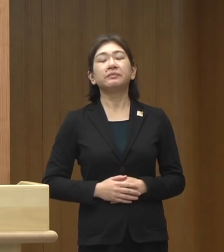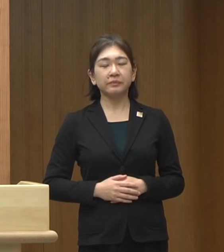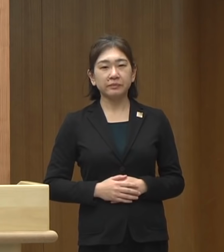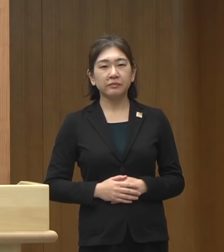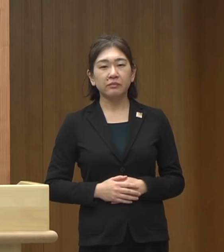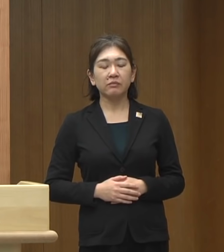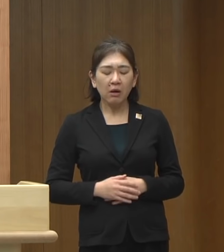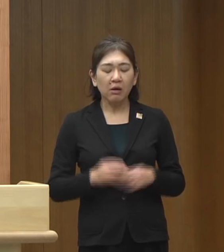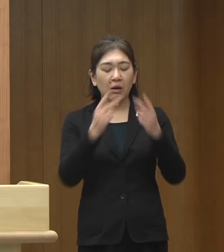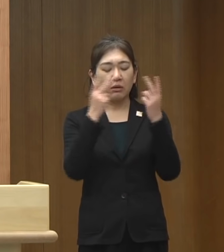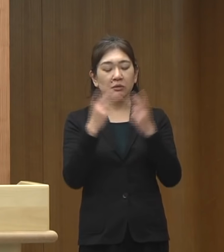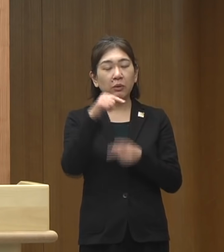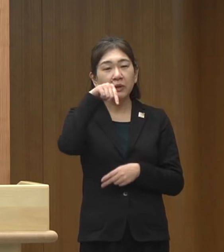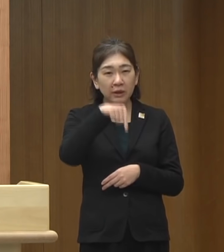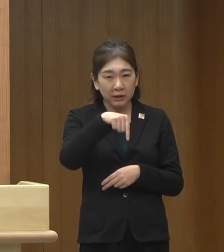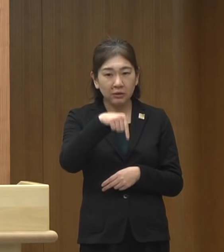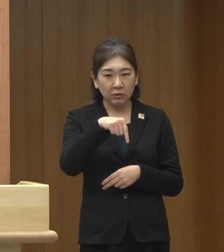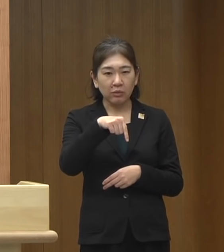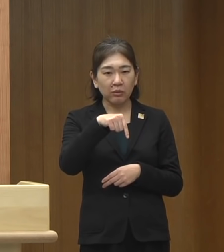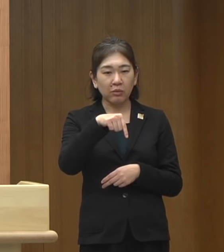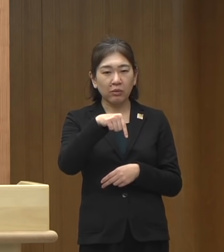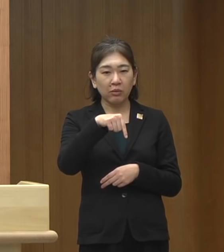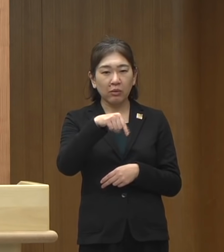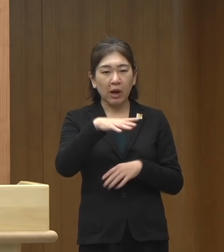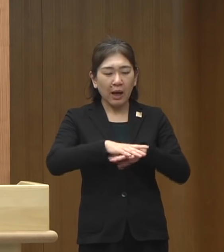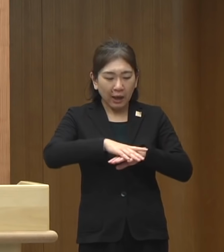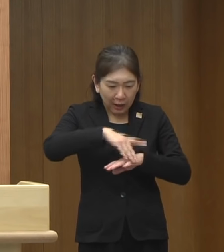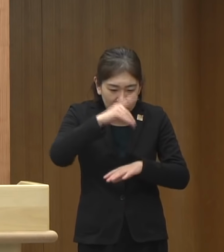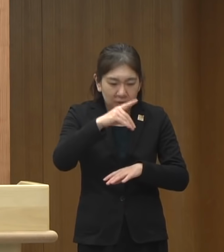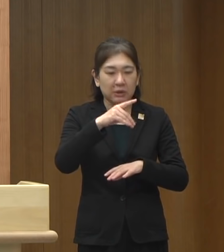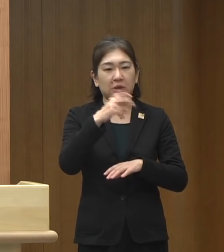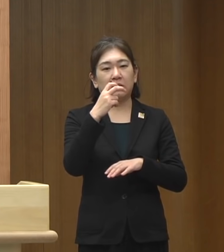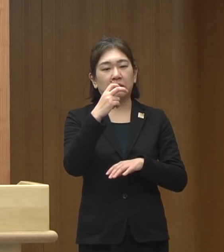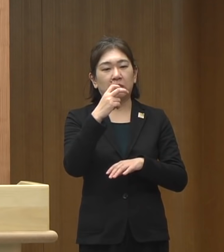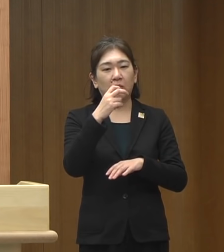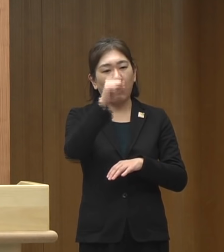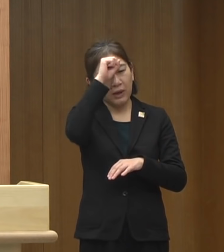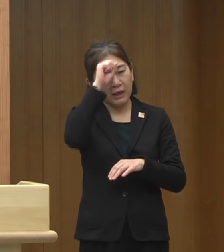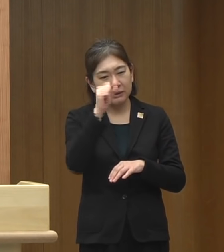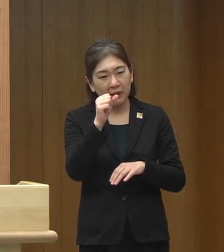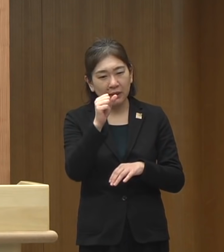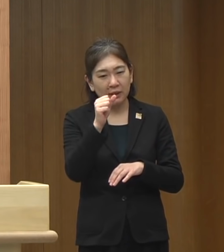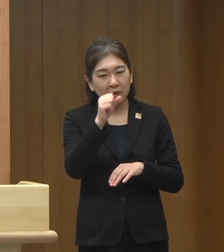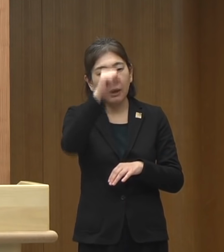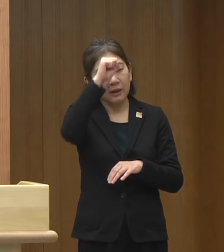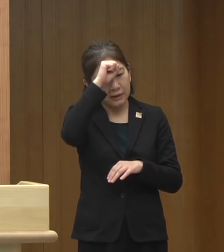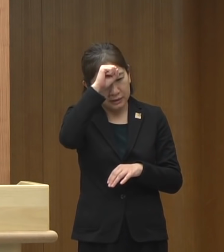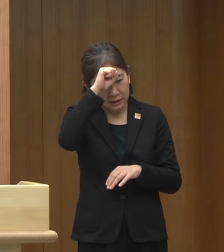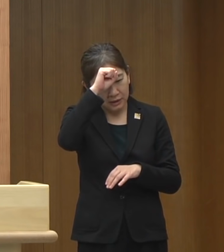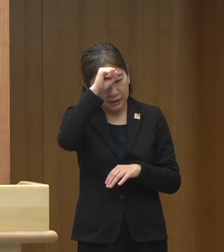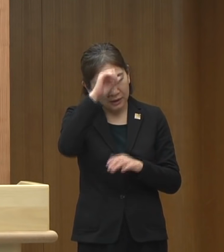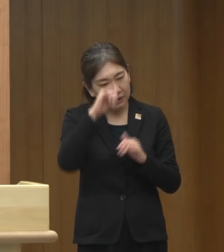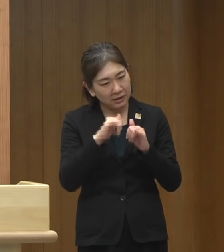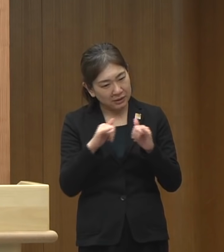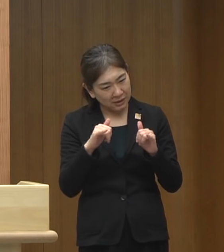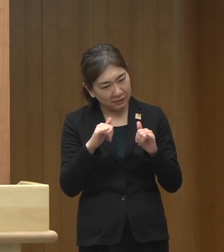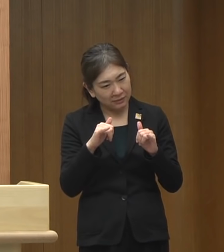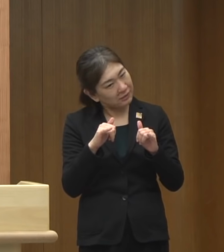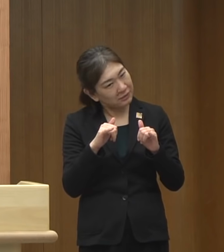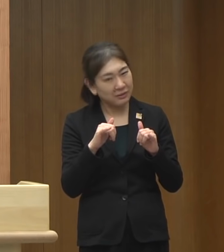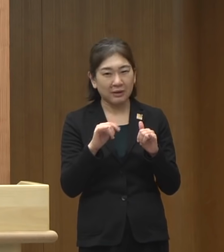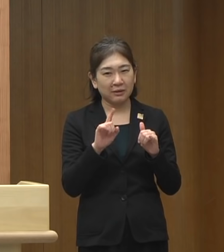ですね、初発の患者さん、初発の患者さんと言って何だか